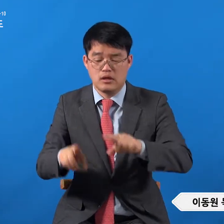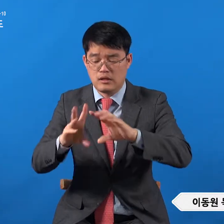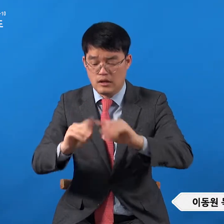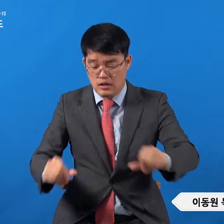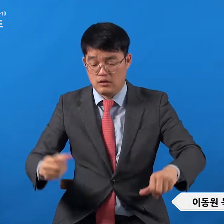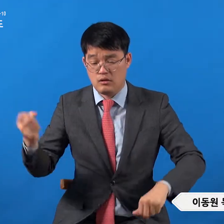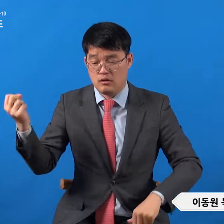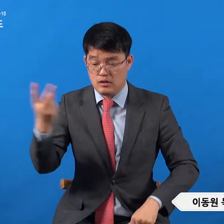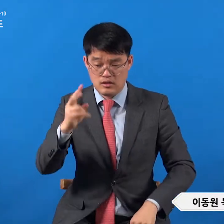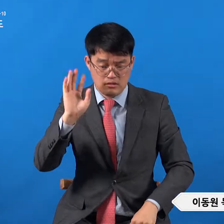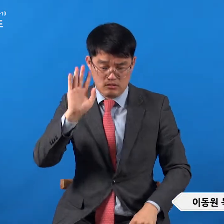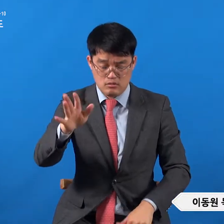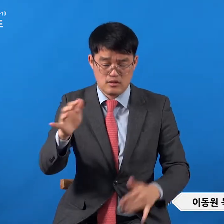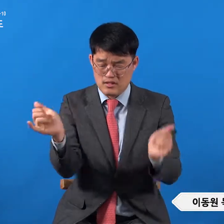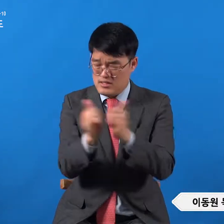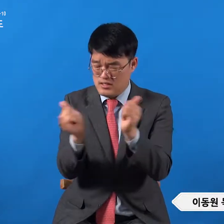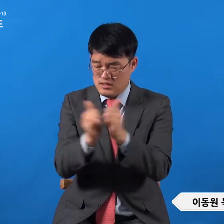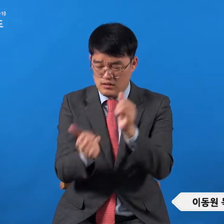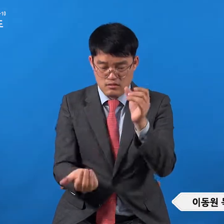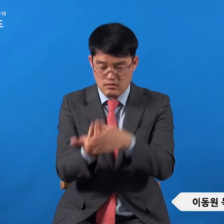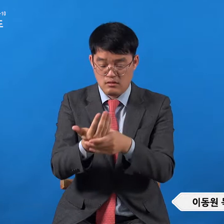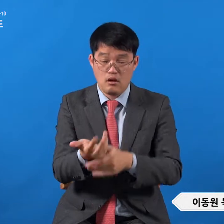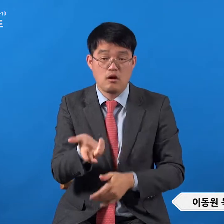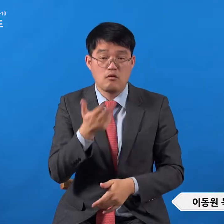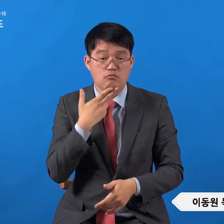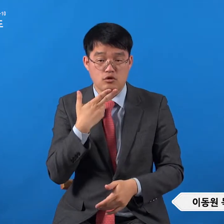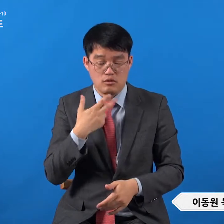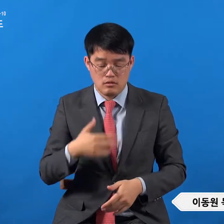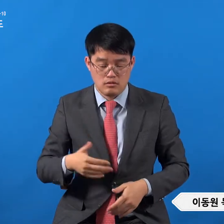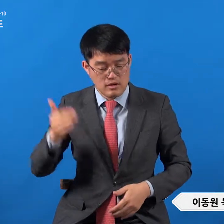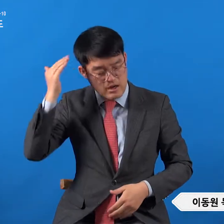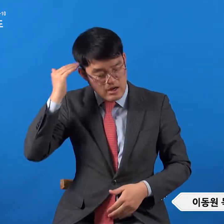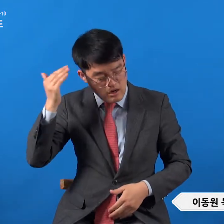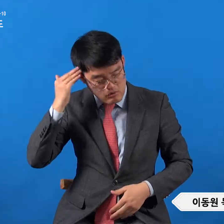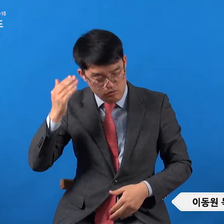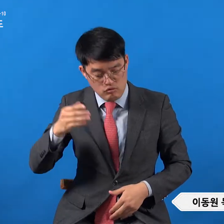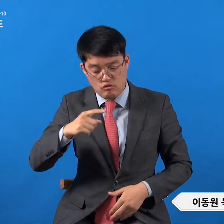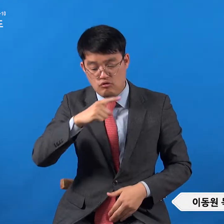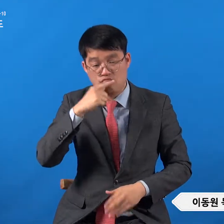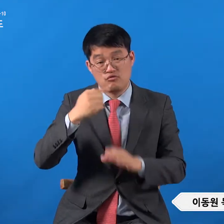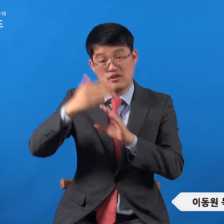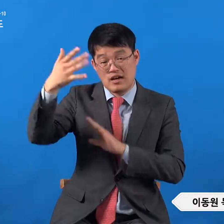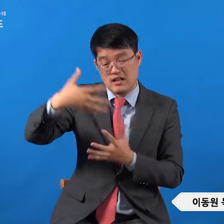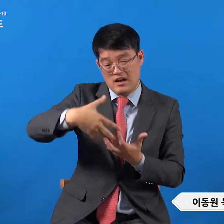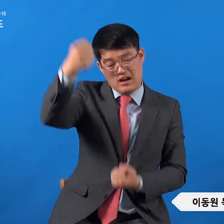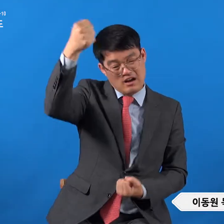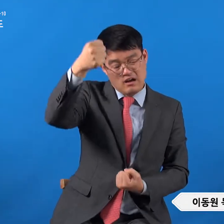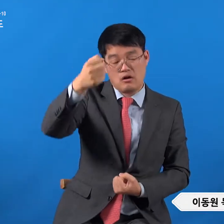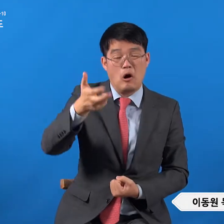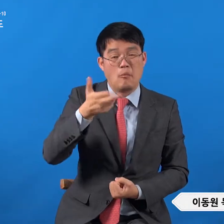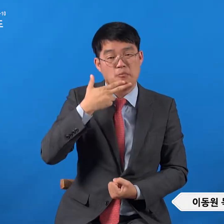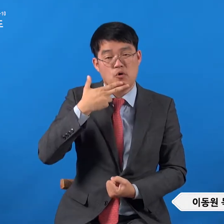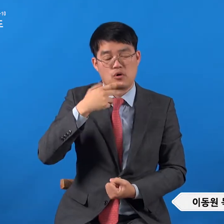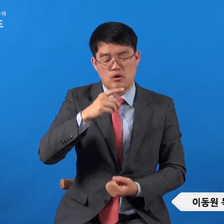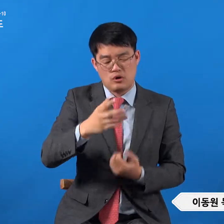다시는 피 흘리는 전쟁이 일어나지 않고 갈라진 남북한이 평화롭게 통일되는 일이